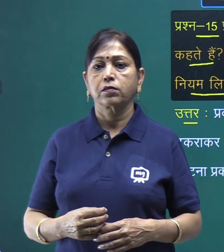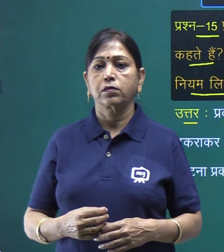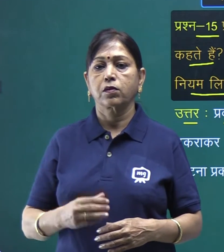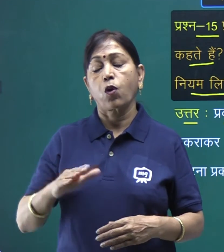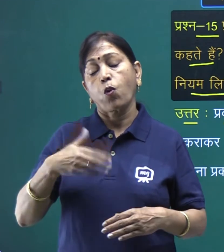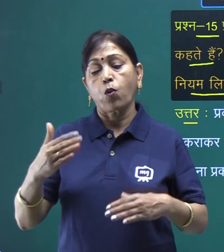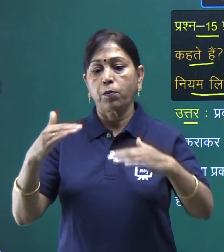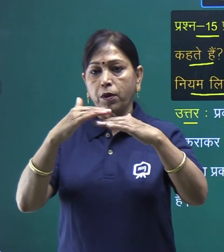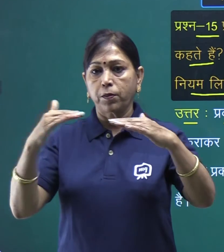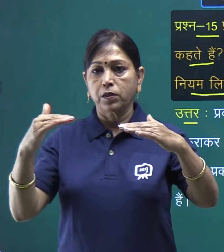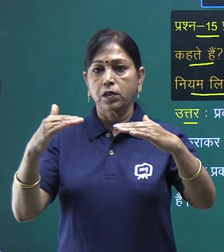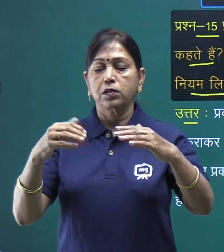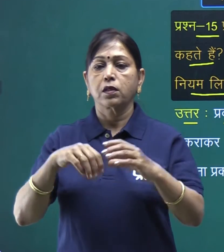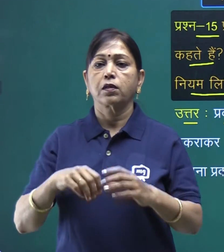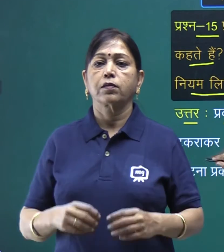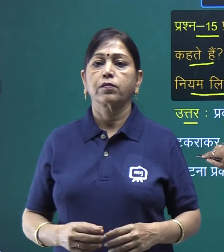किसी सतह से